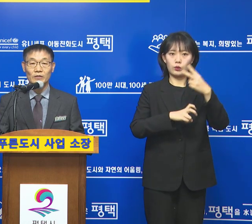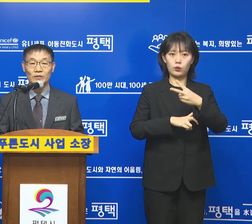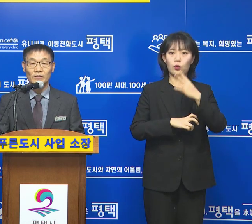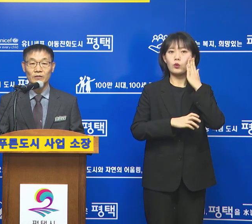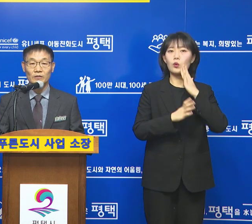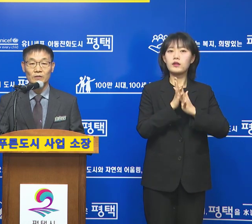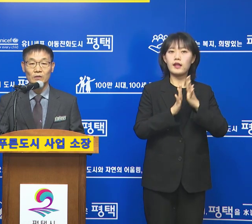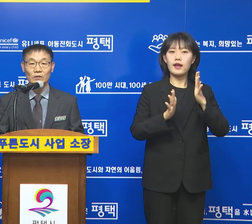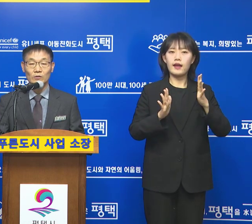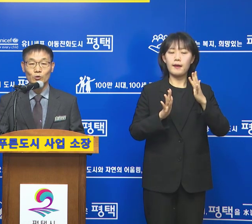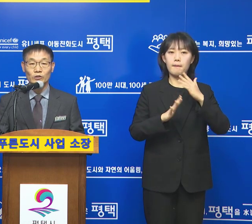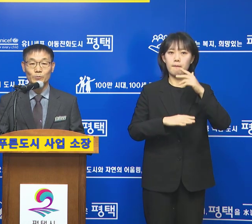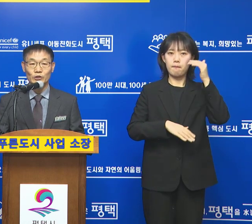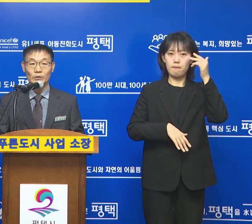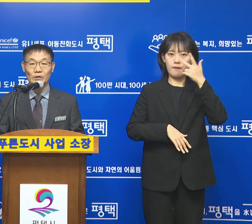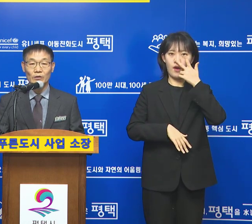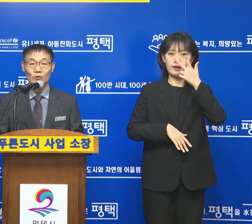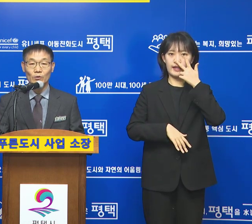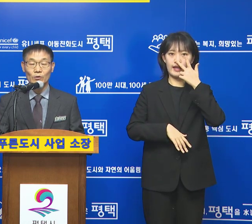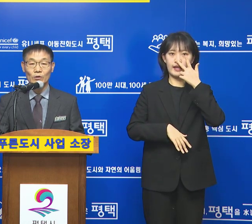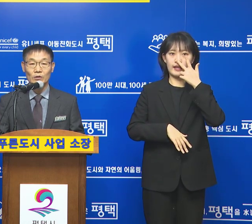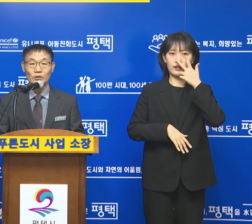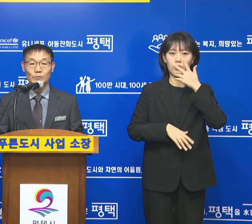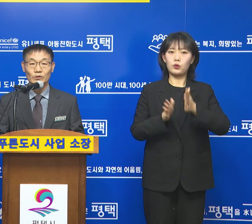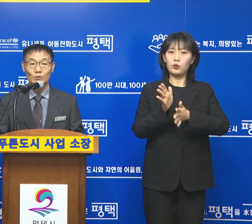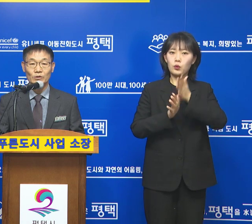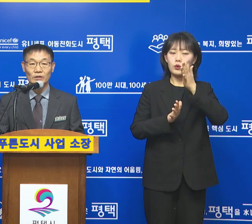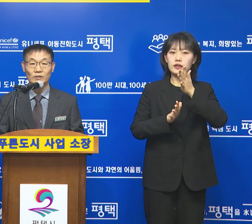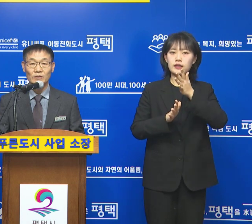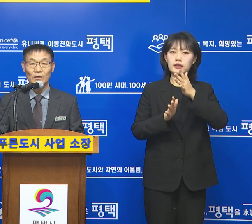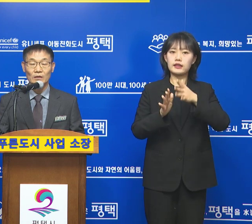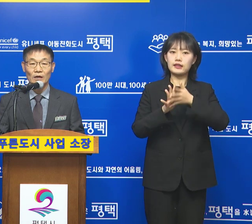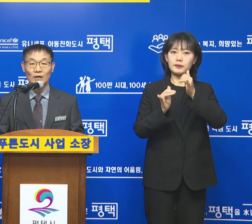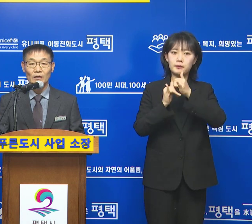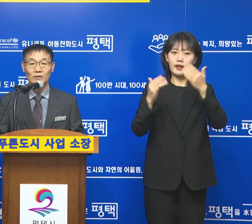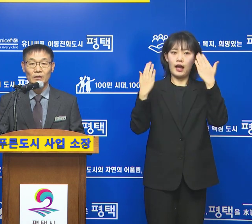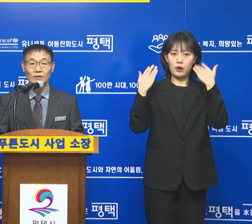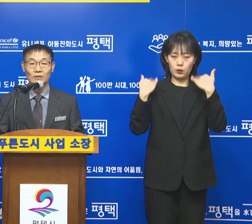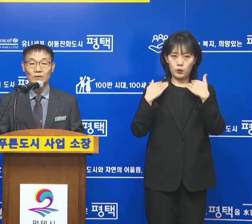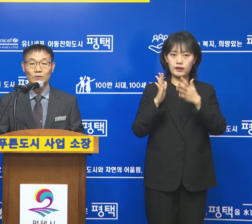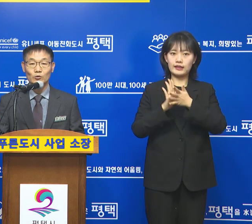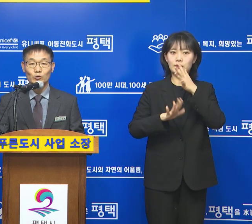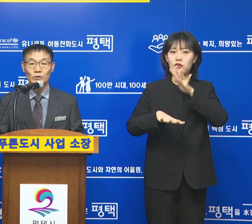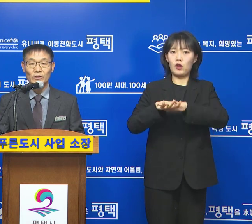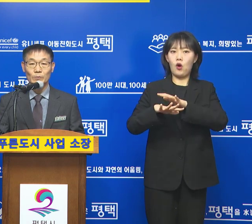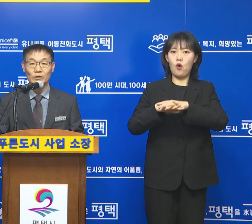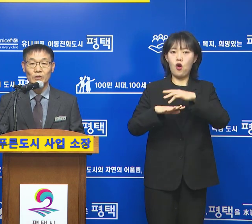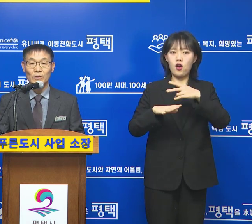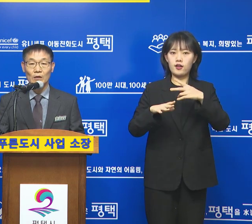녹색 그린트러스트, 도시숲 시민학교, 시민정원사 등 다양한 형태의